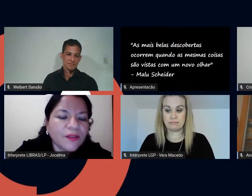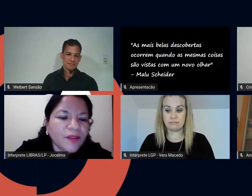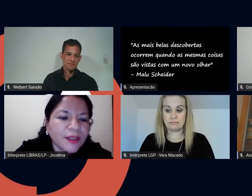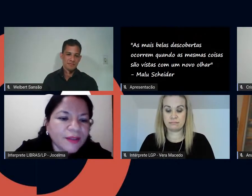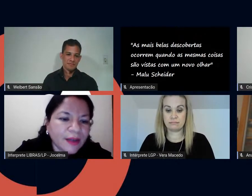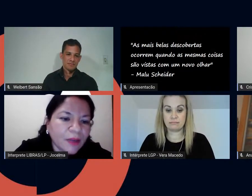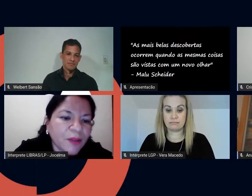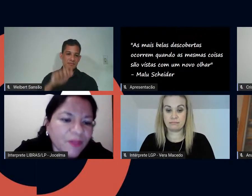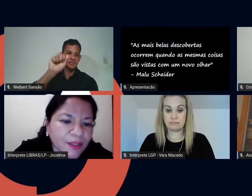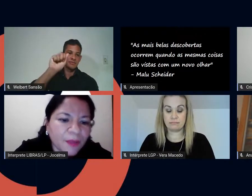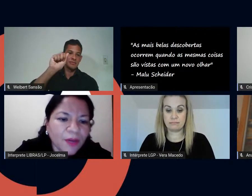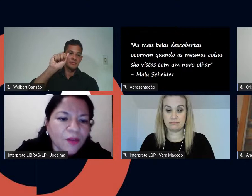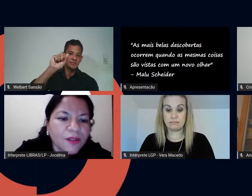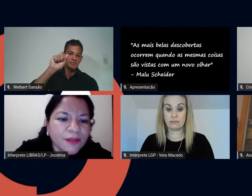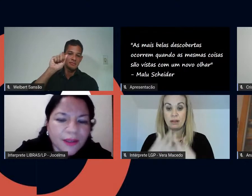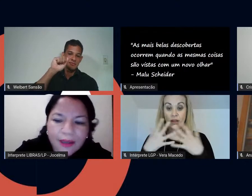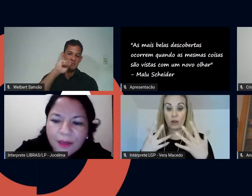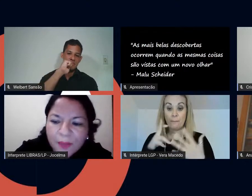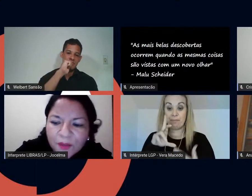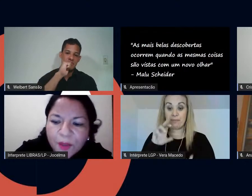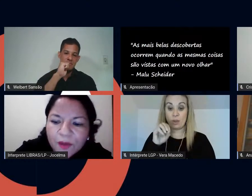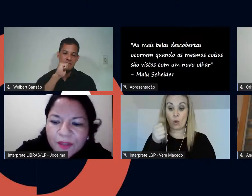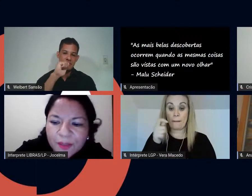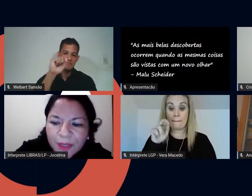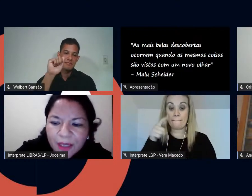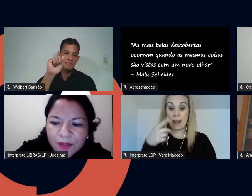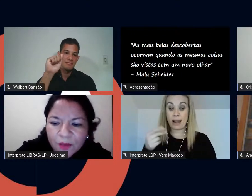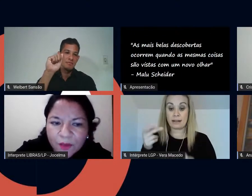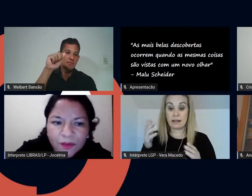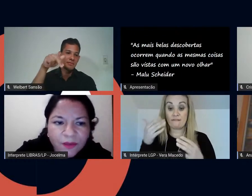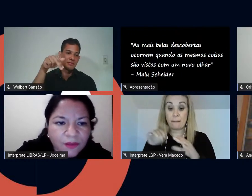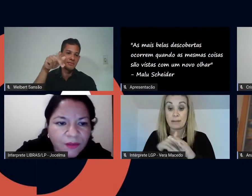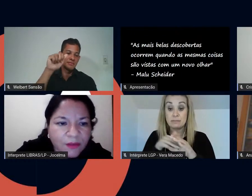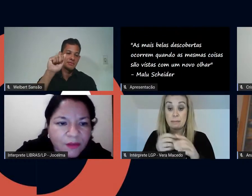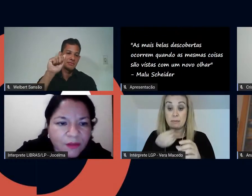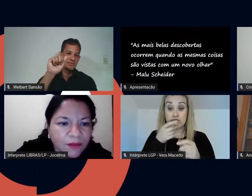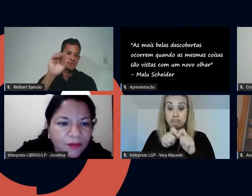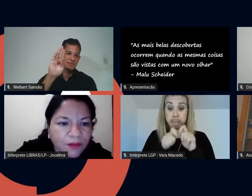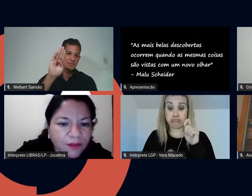Então, a Roberta vai entrar para fazer maiores detalhamento, maiores explicações.